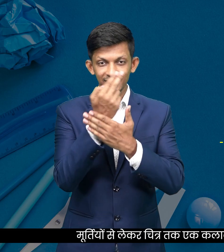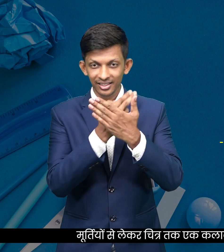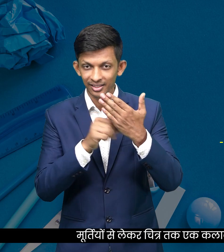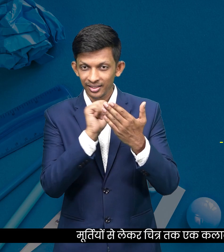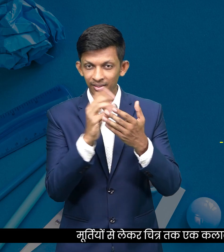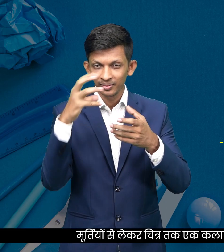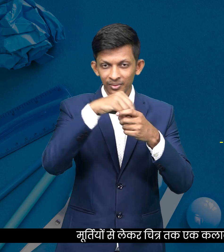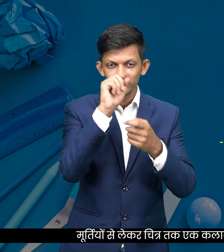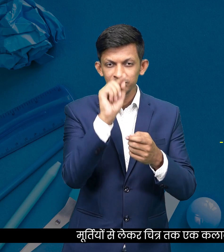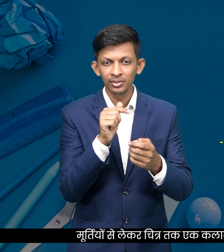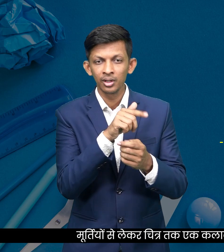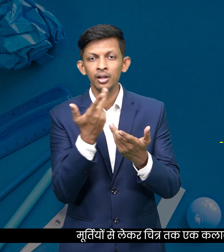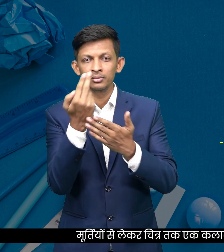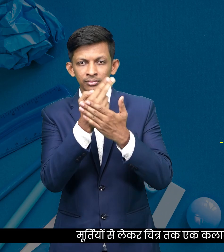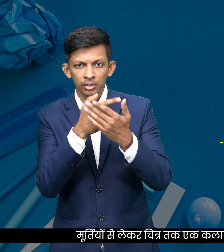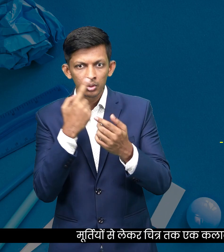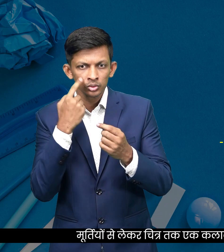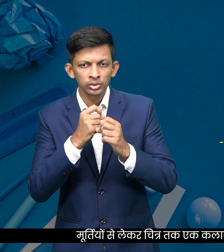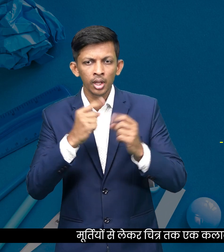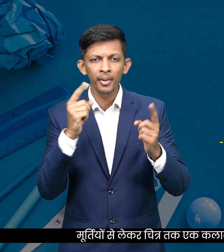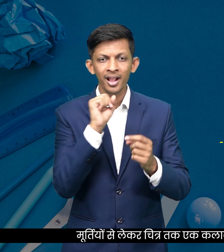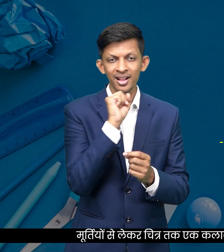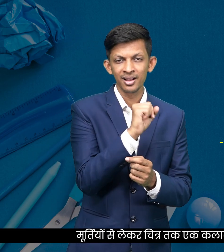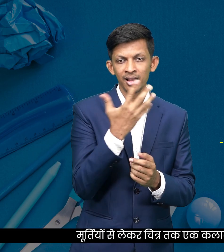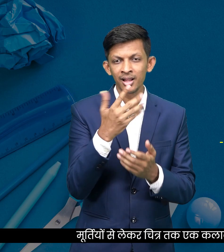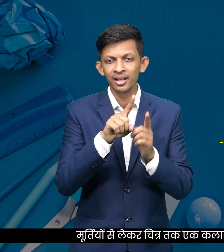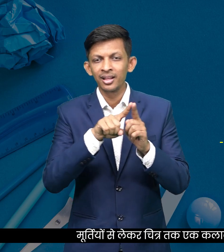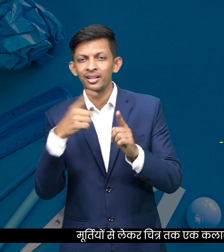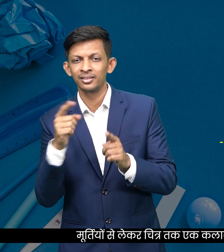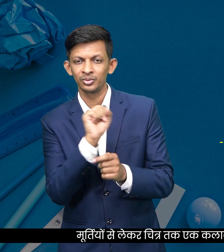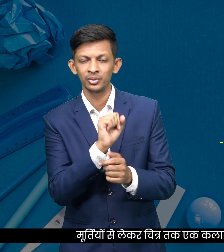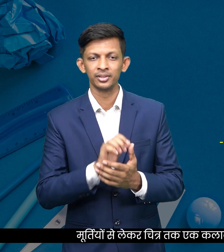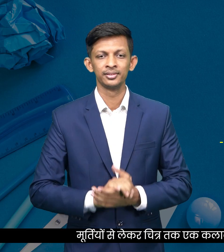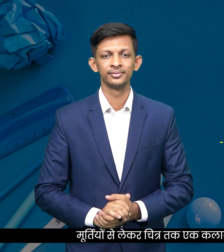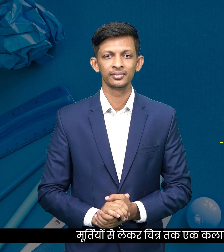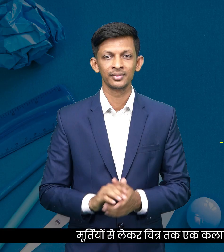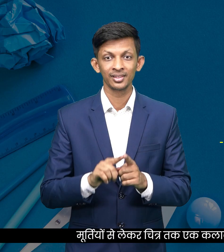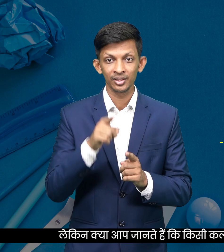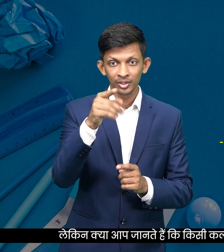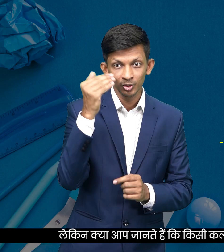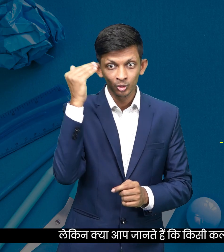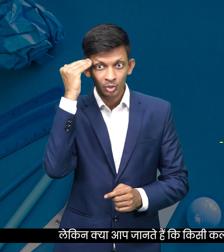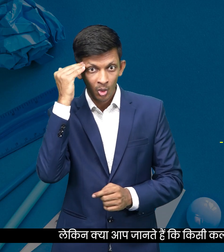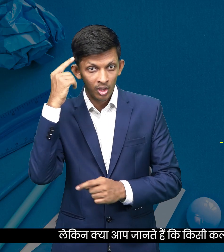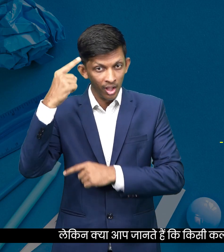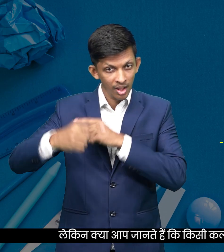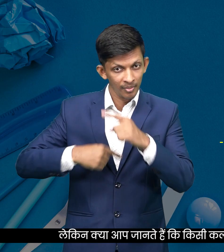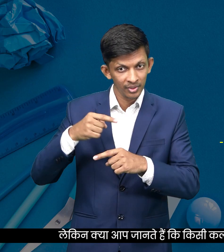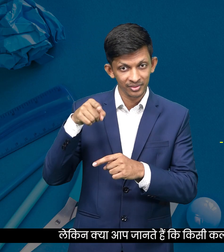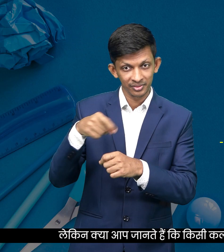मूर्तियों से लेकर चित्र तक एक कलाकार अपने हाथों से चमत्कार करता है। लेकिन क्या आप जानते हैं कि